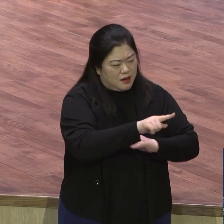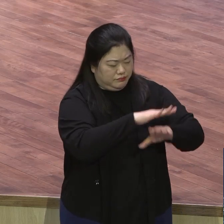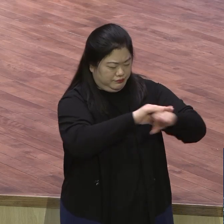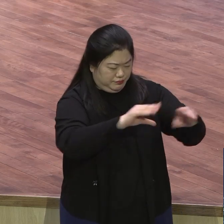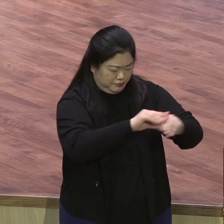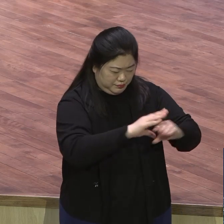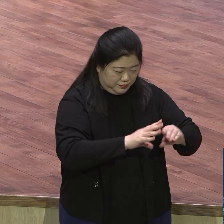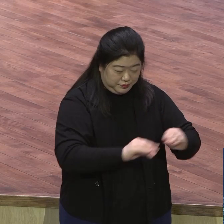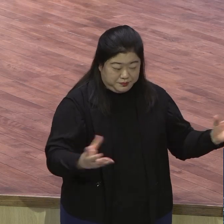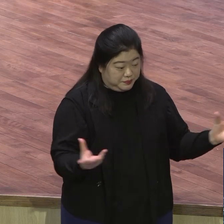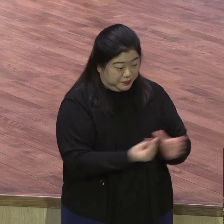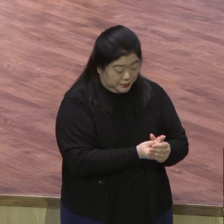무슨 말입니까? 누구를 미워하고